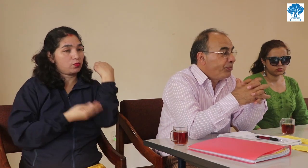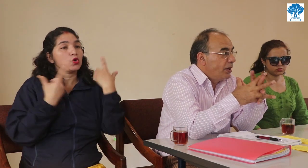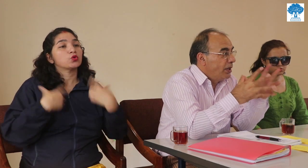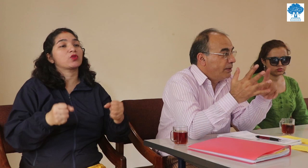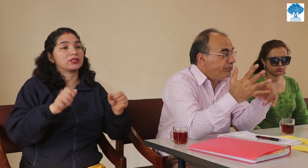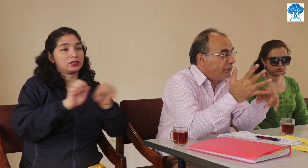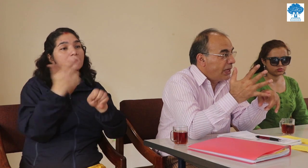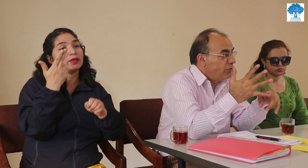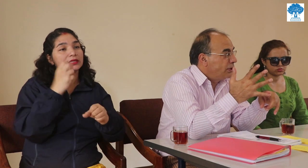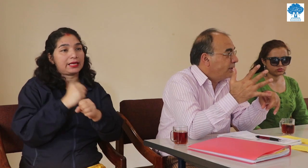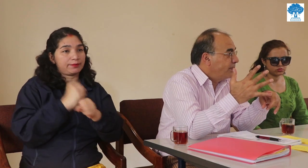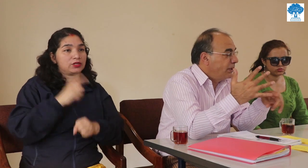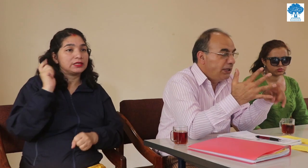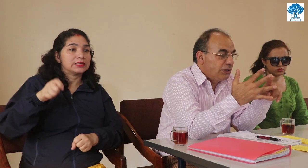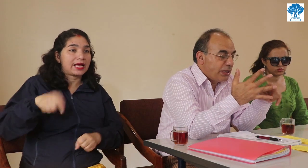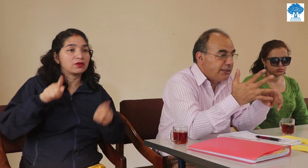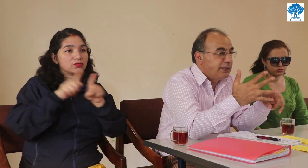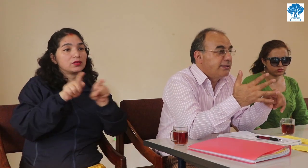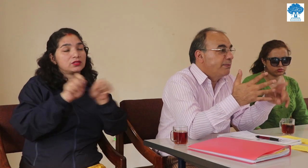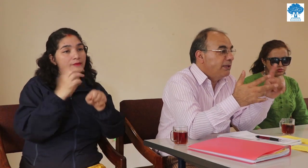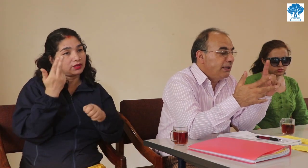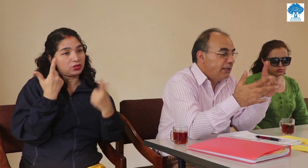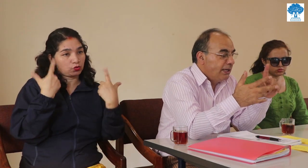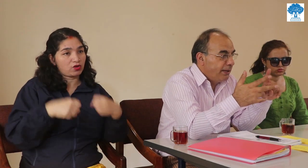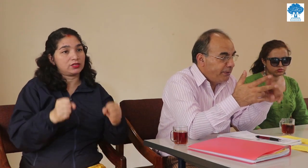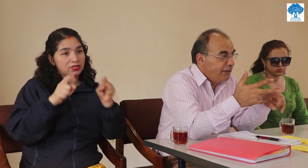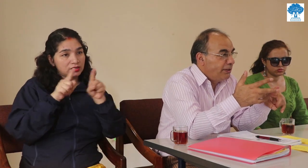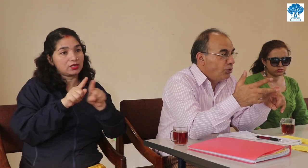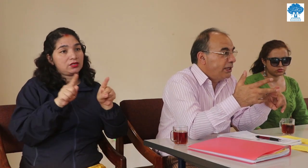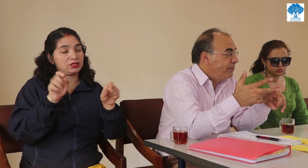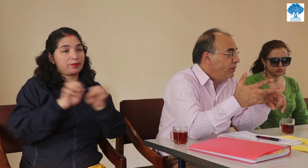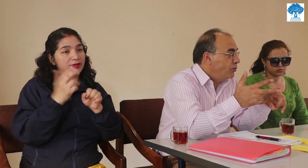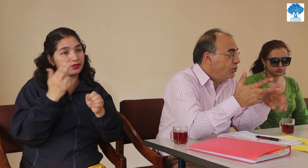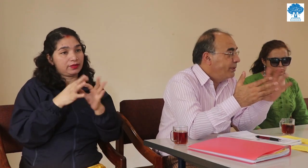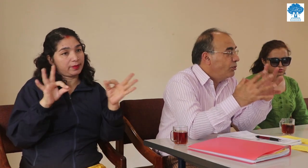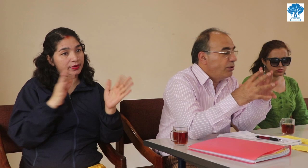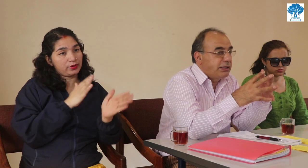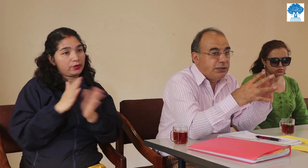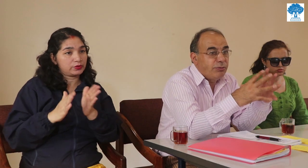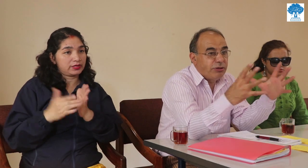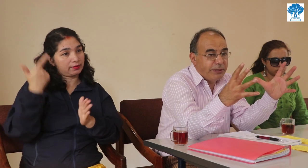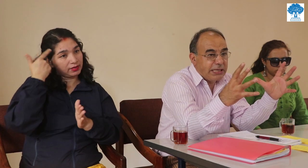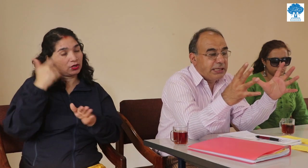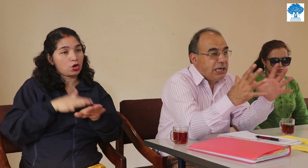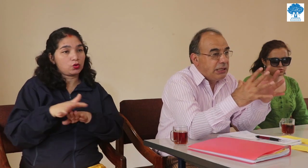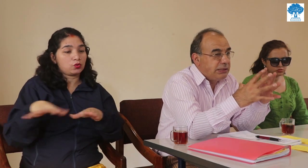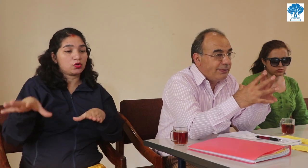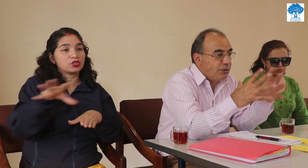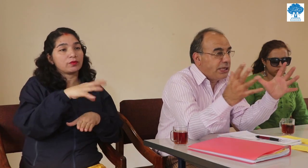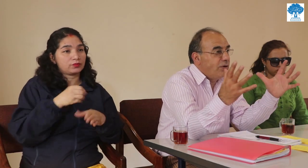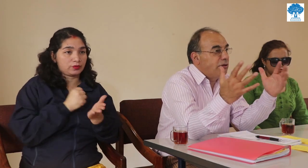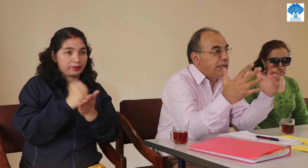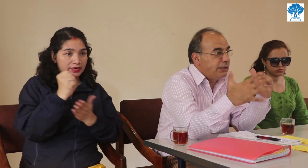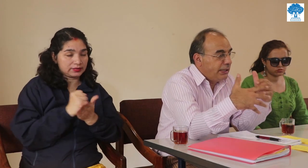गर्ने कानुनसँग सम्बन्धित, स्वास्थ्यसँग सम्बन्धित विभिन्न योजना बिलहरू सबैको एउटा चाहिँ संयुक्त प्रयास र